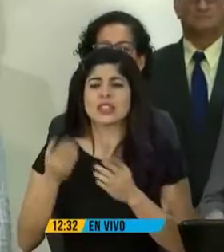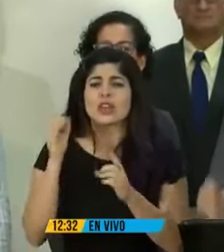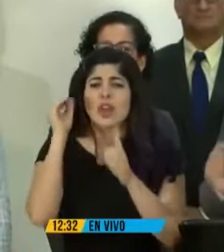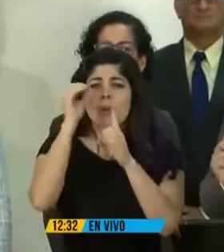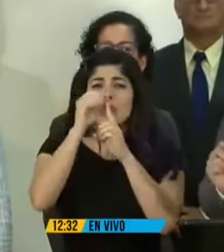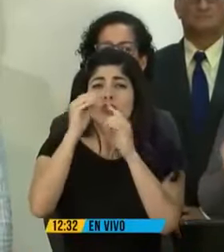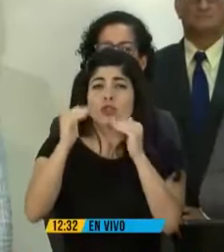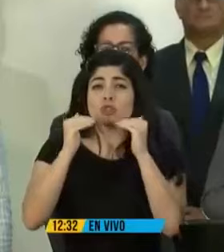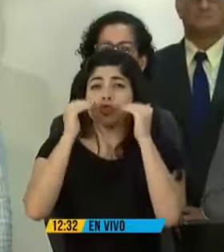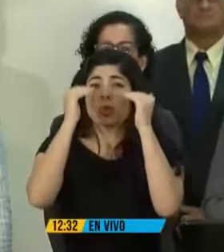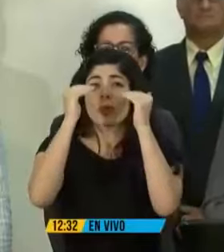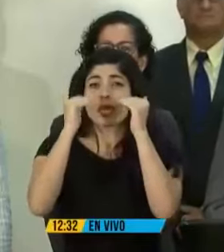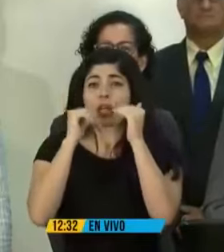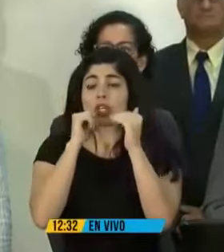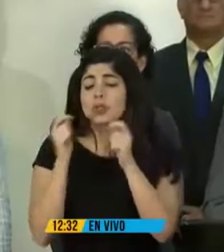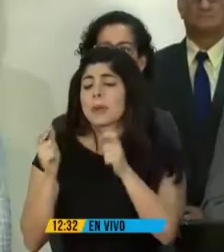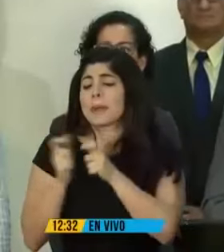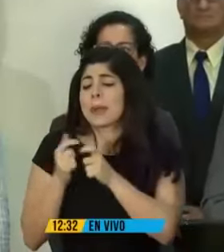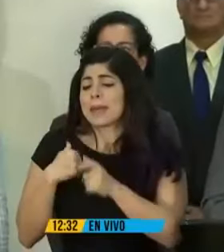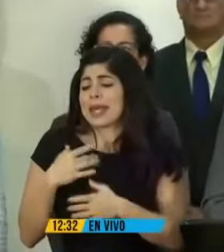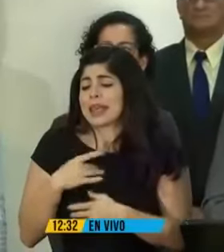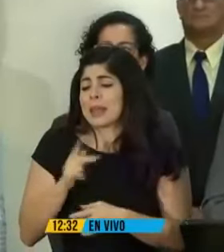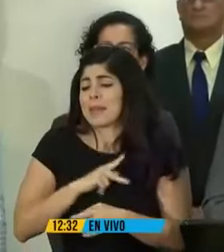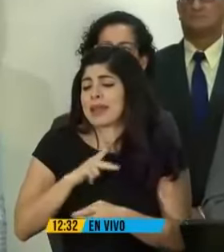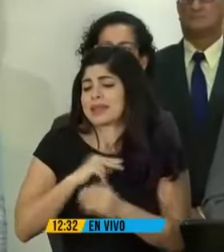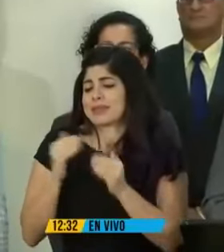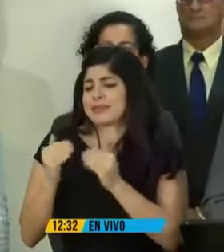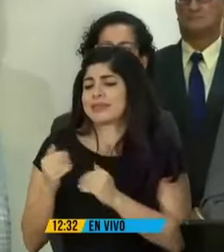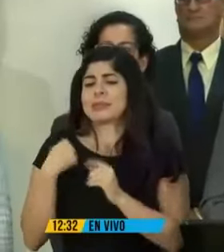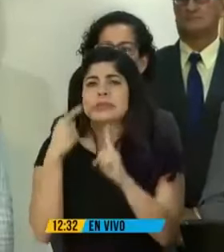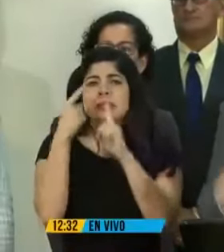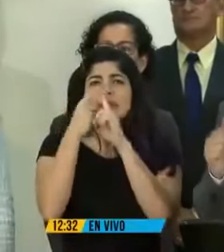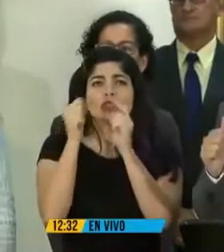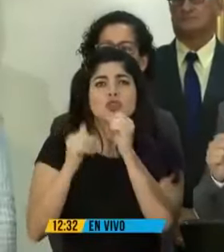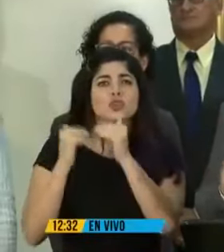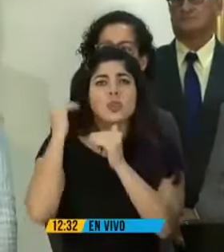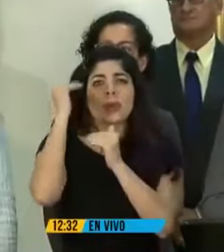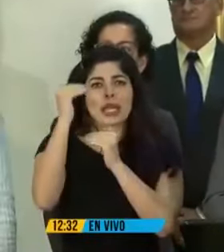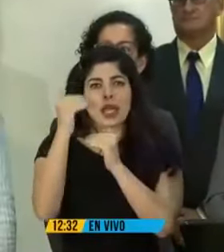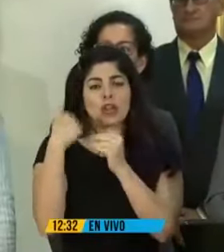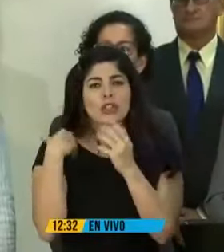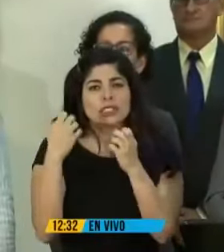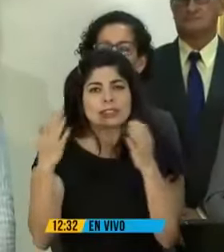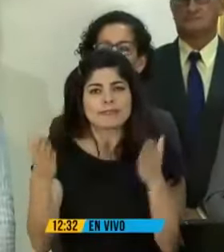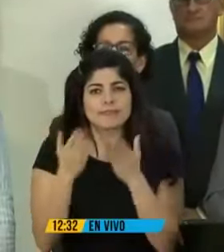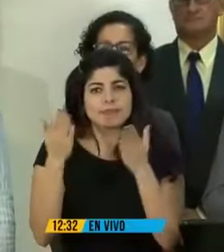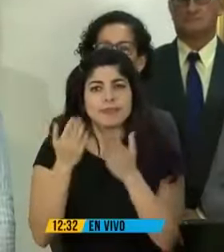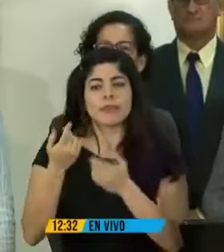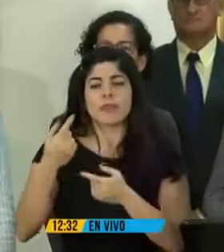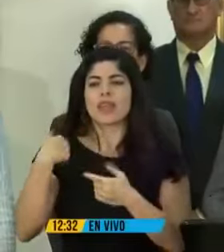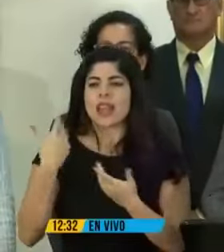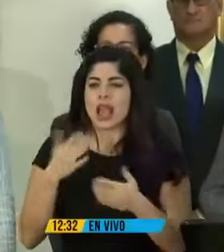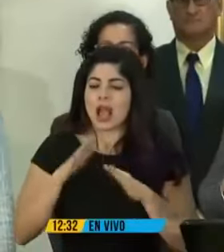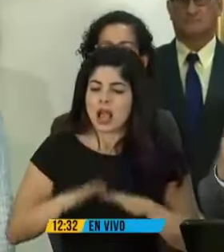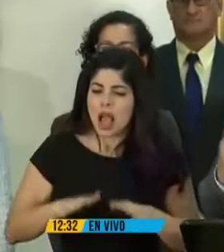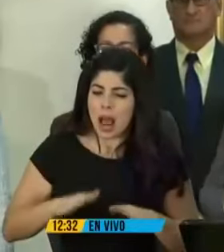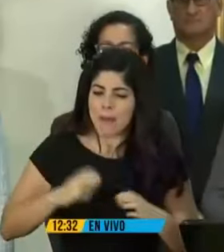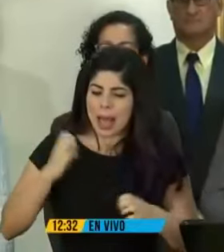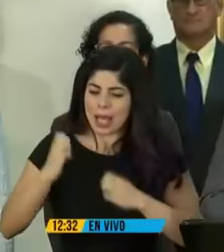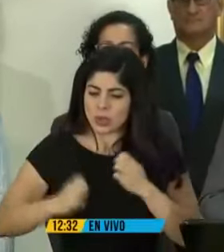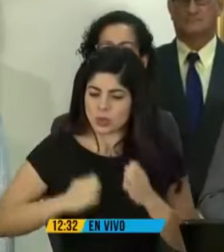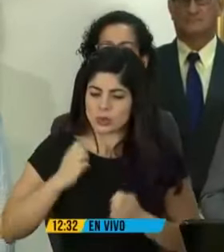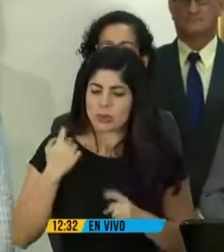superiores a mis pequeñísimos intereses personales y volver atrás con el entusiasmo, la calma,